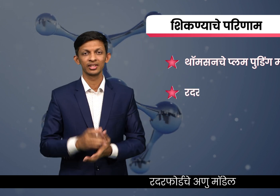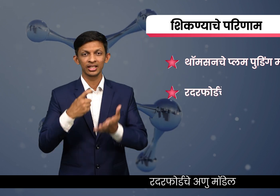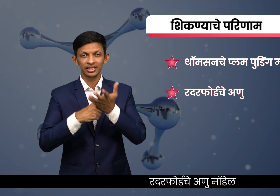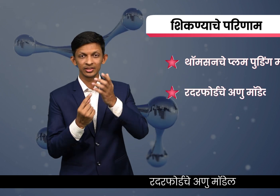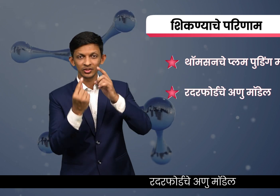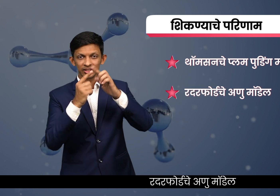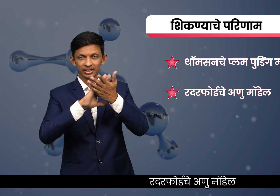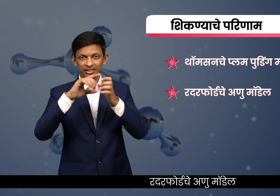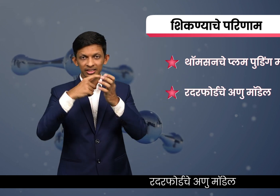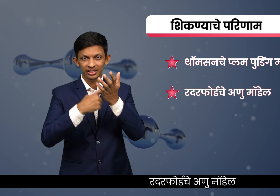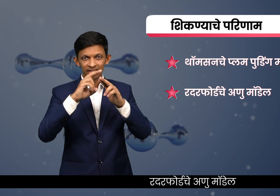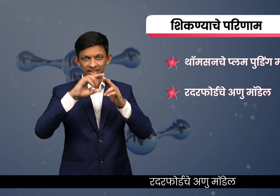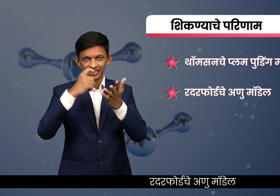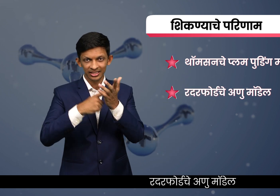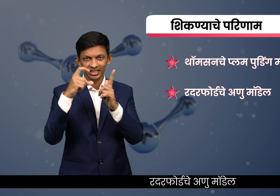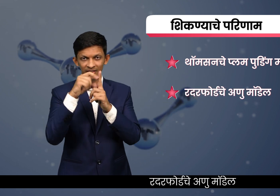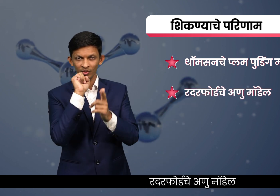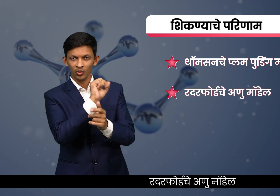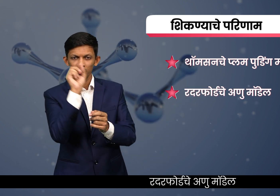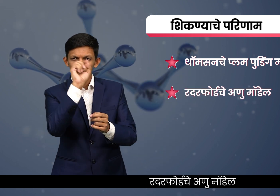आणि रदरफोर्डचे अणु मॉडेल याविषयी कळेल.